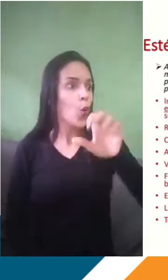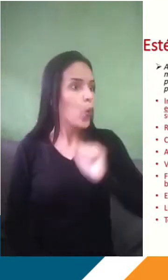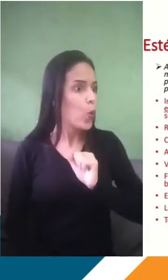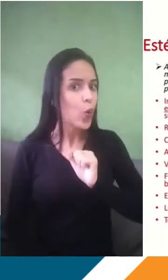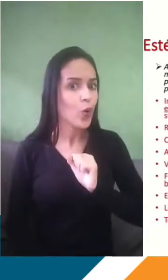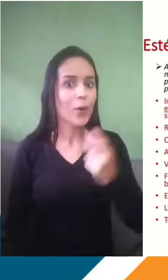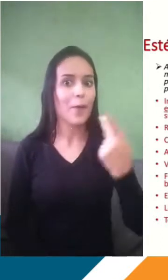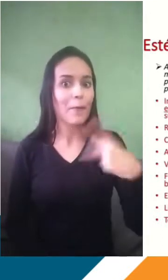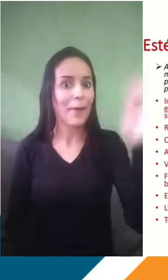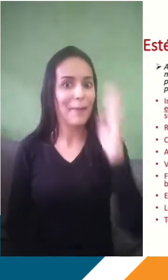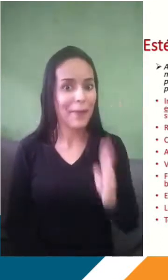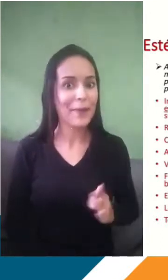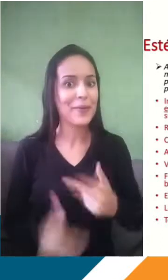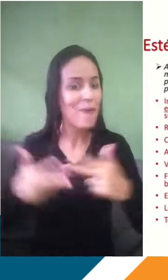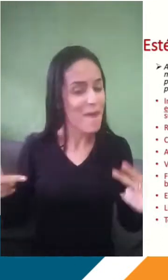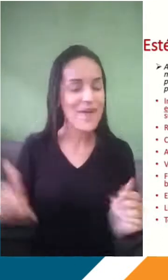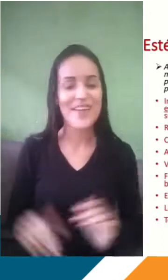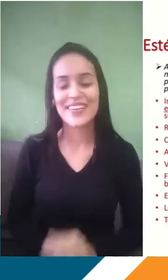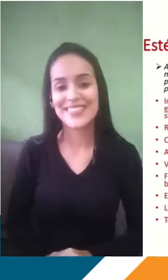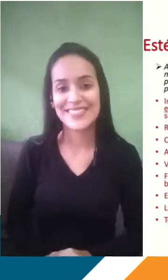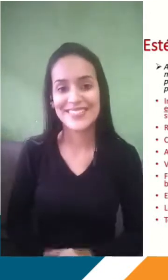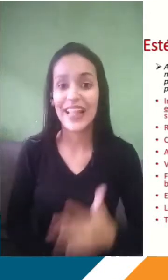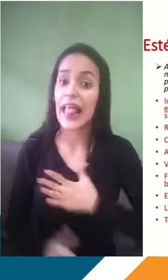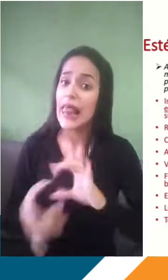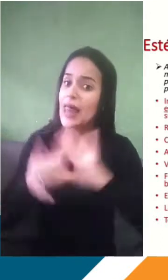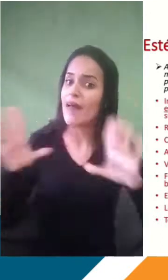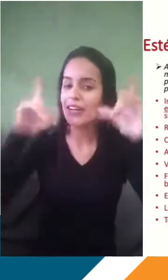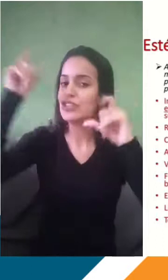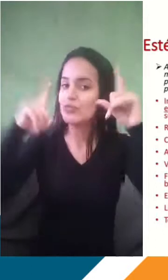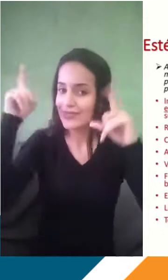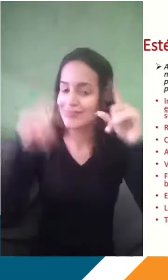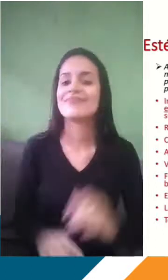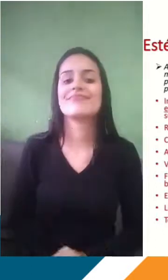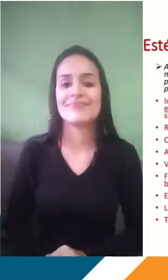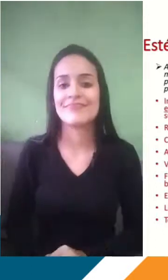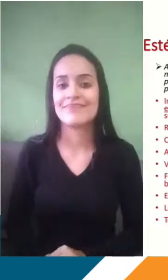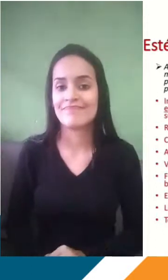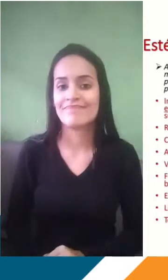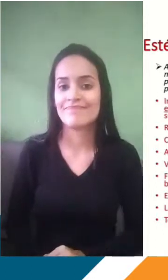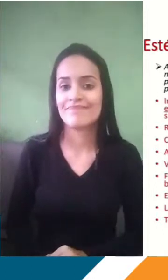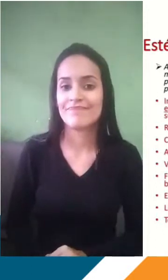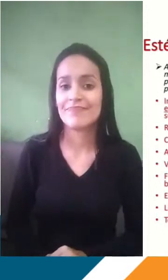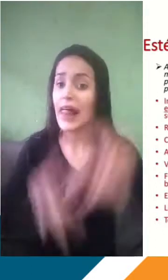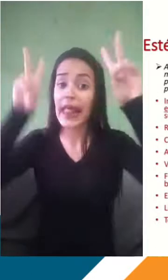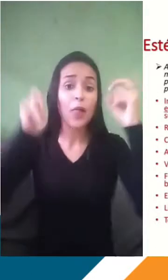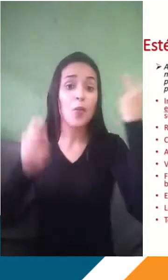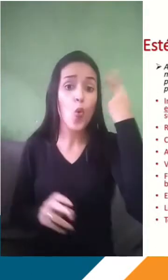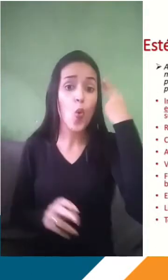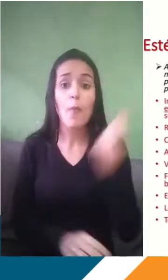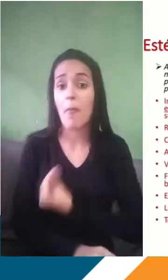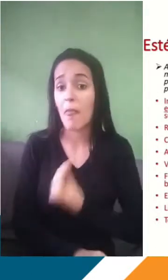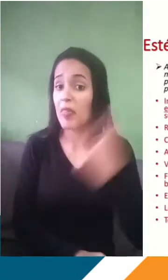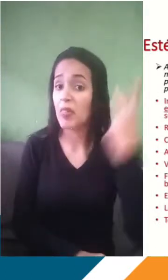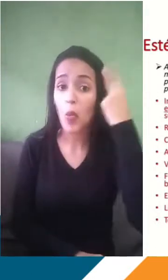liberdade de expressão e a temáticas nacionalistas e cotidianas. Na literatura brasileira, essa